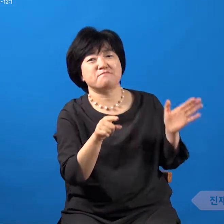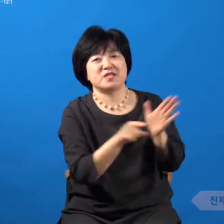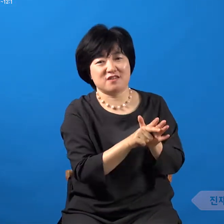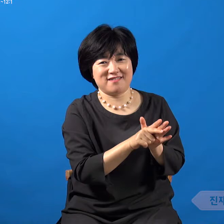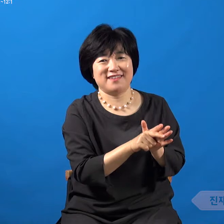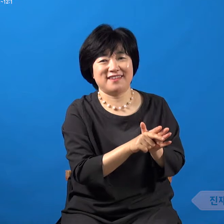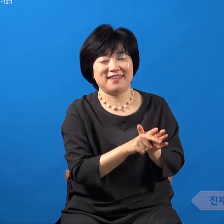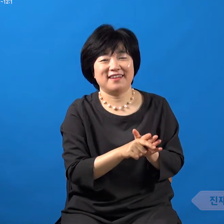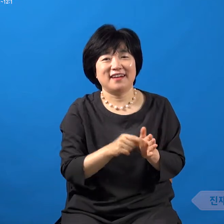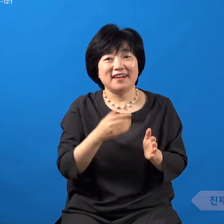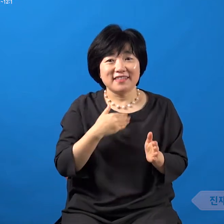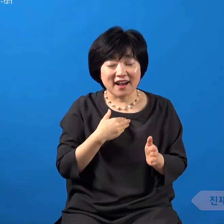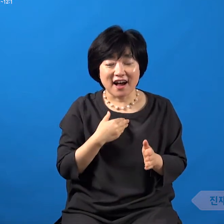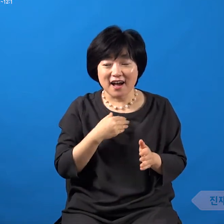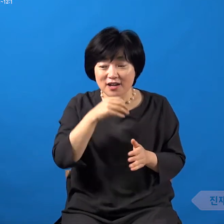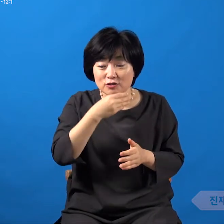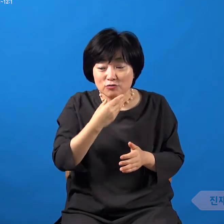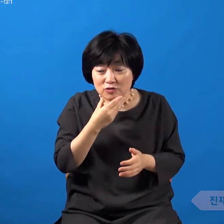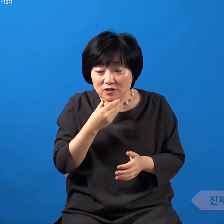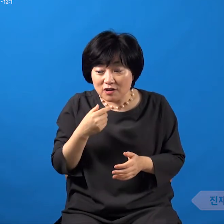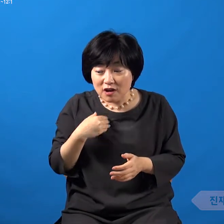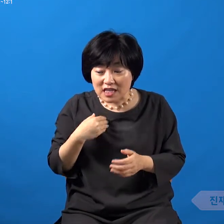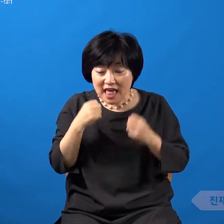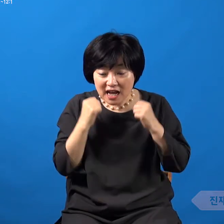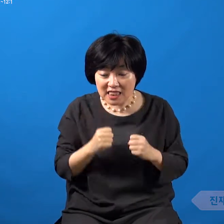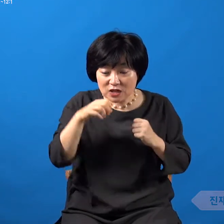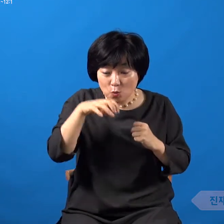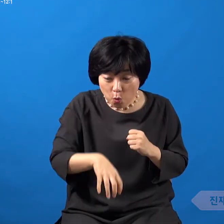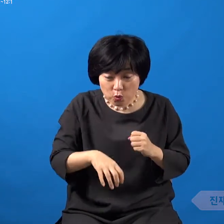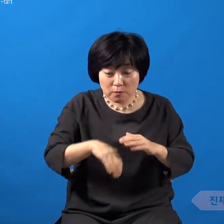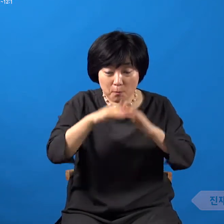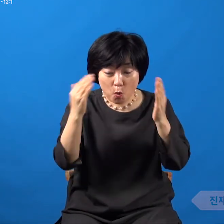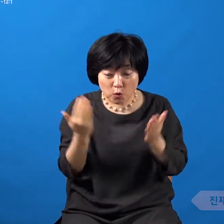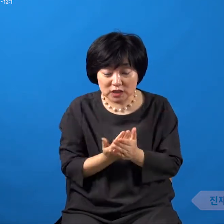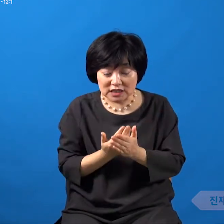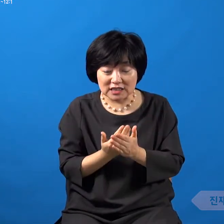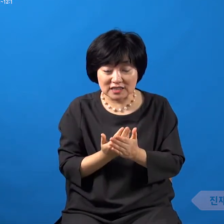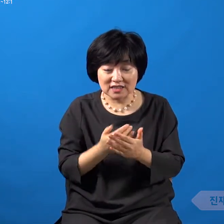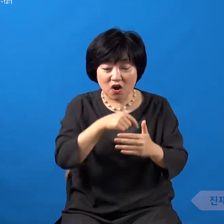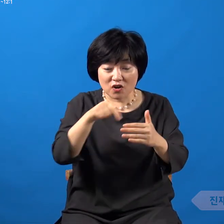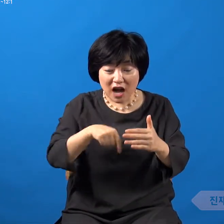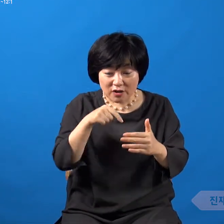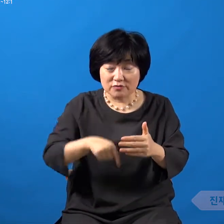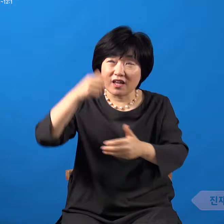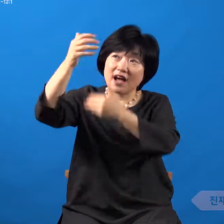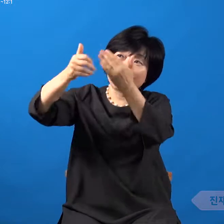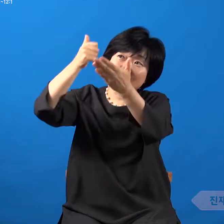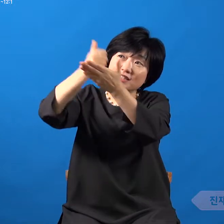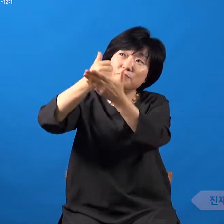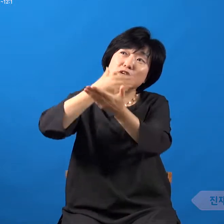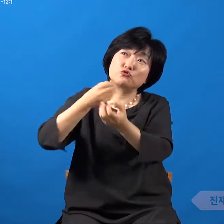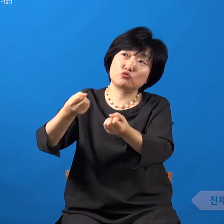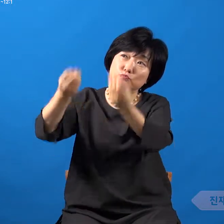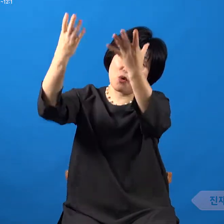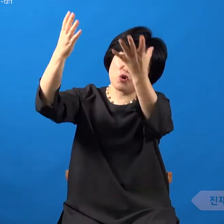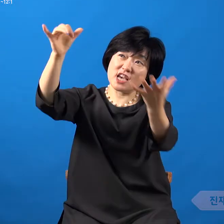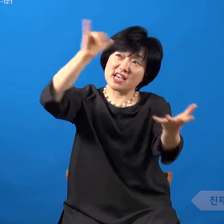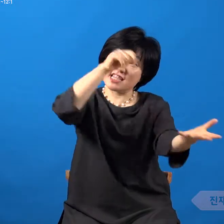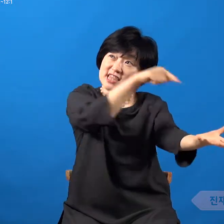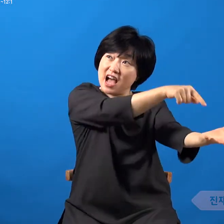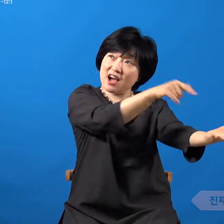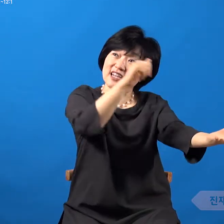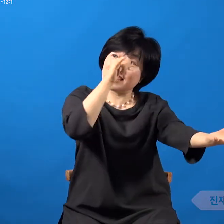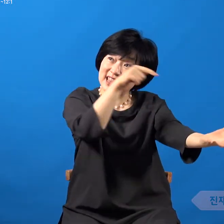있는 관계 가운데 축복의 관계를 향해 떠납니다. 내가 있는 모든 것들 가운데 하나님의 축복을